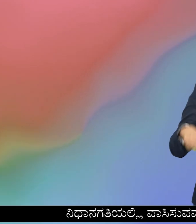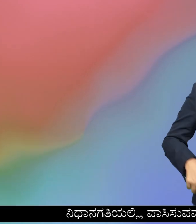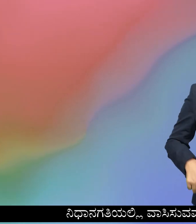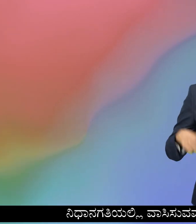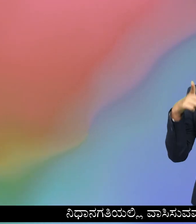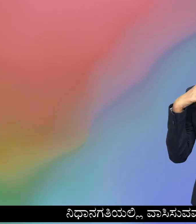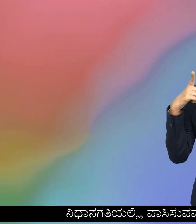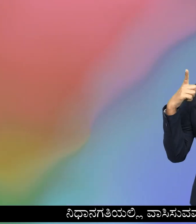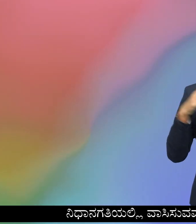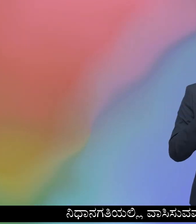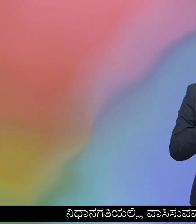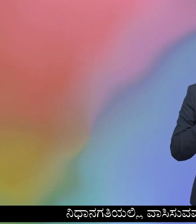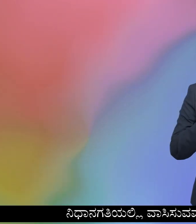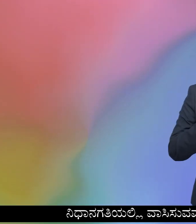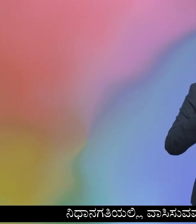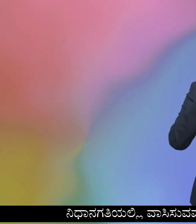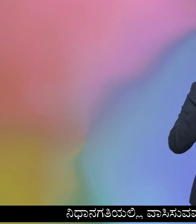ವಾಸಿಸುವರು ವಿರಳವಾಗಿ ಹಣ್ಣುಗಳನ್ನು ಪಡೆಯುತ್ತಾರೆ.